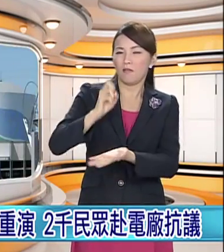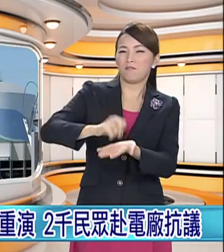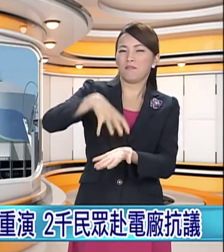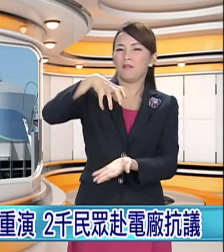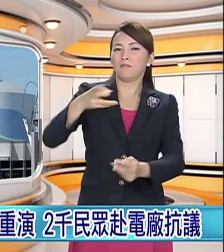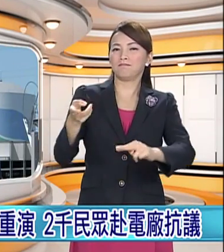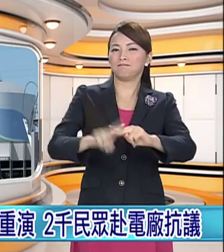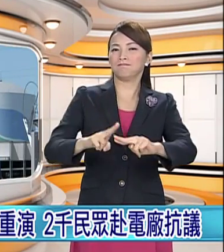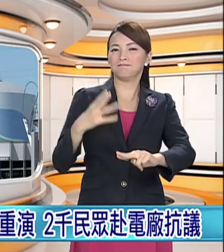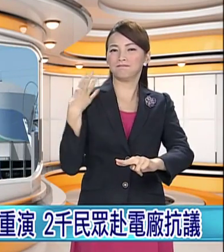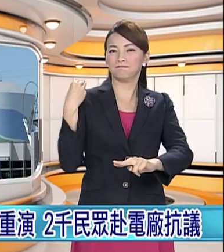策。